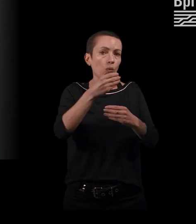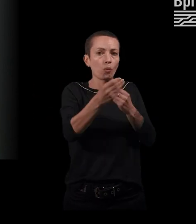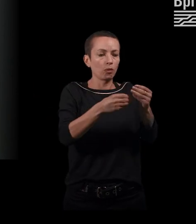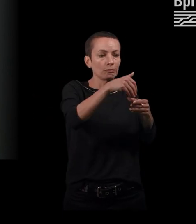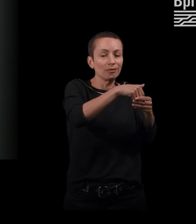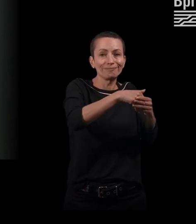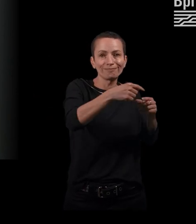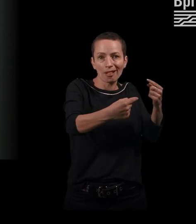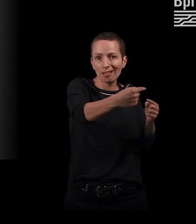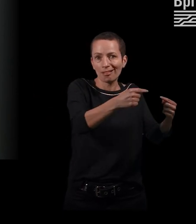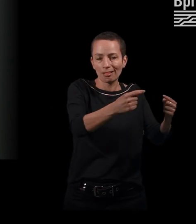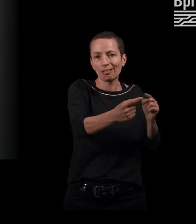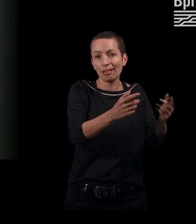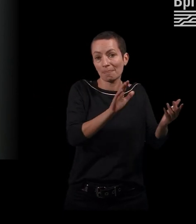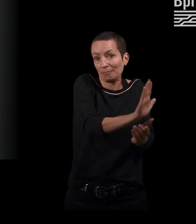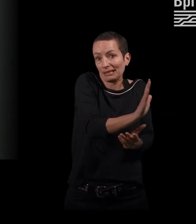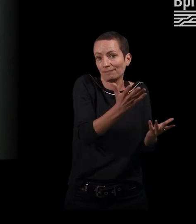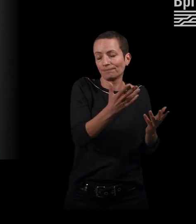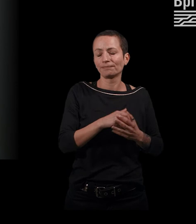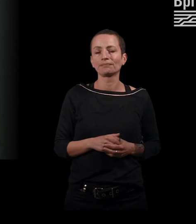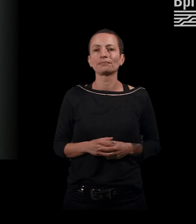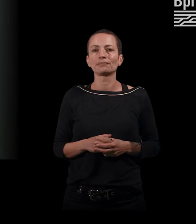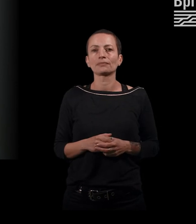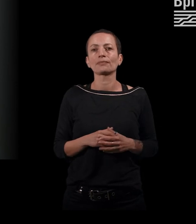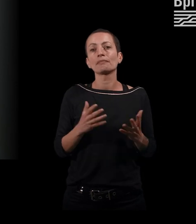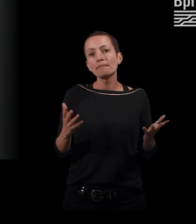extra-parlementaire ou inhérents à sa structure elle-même.